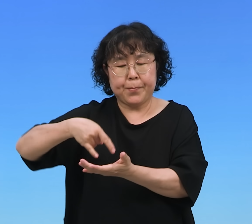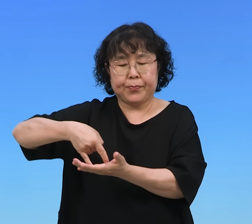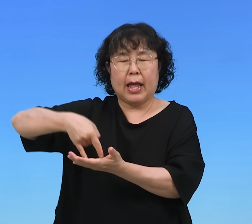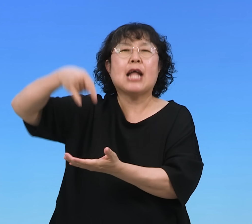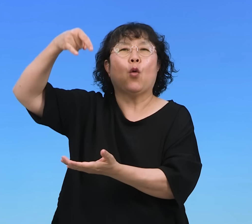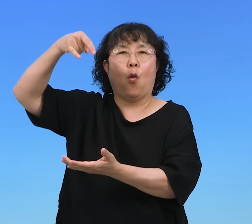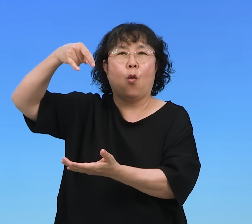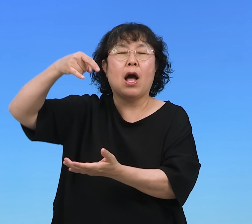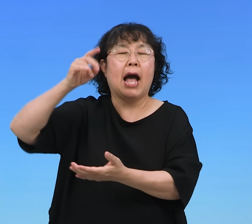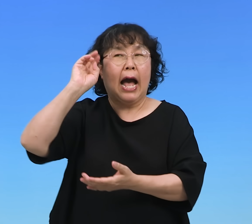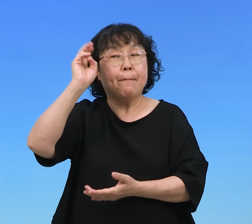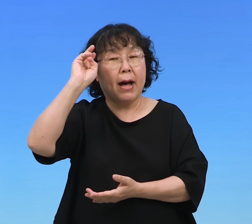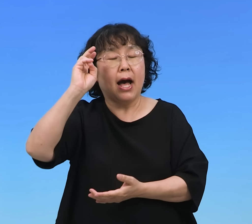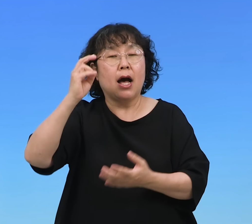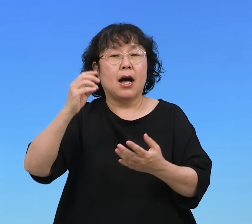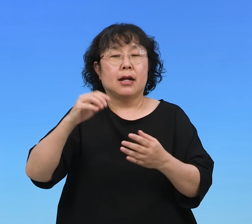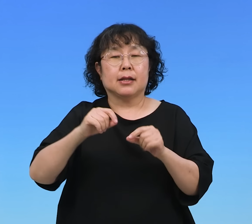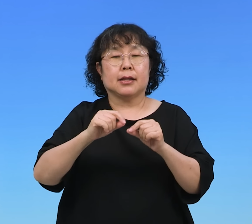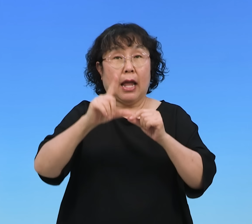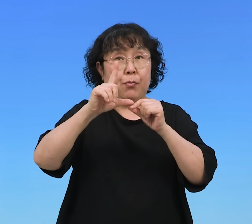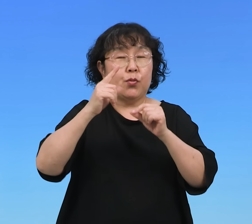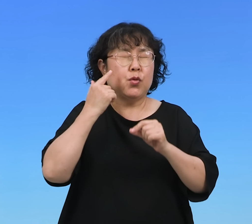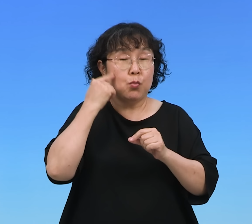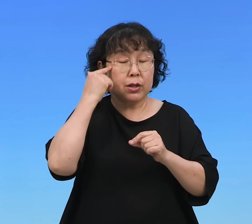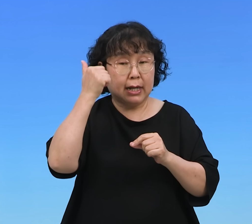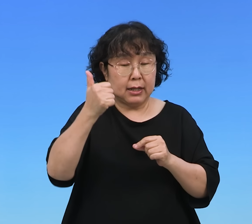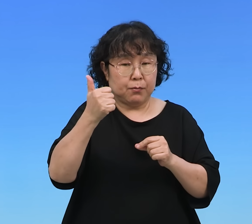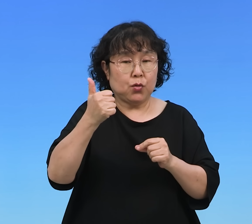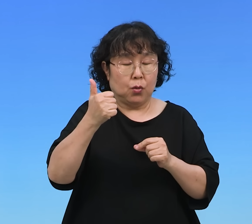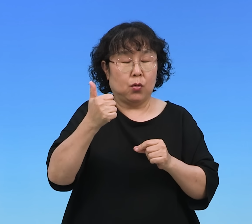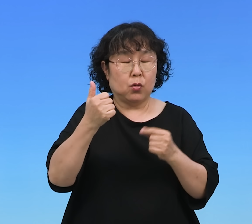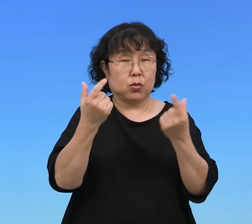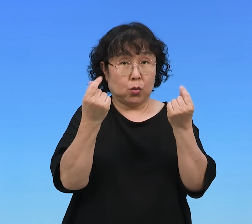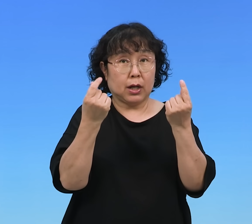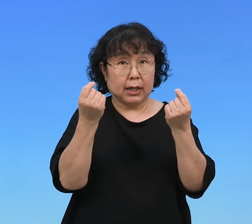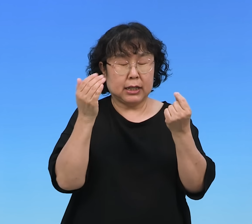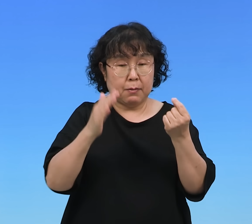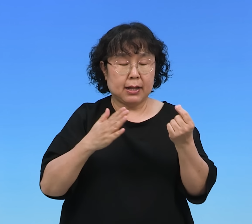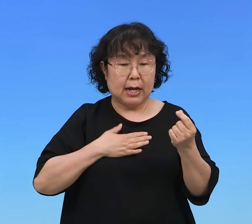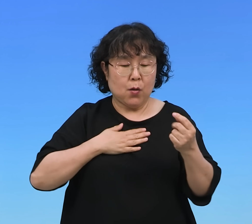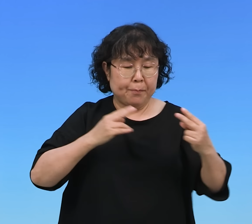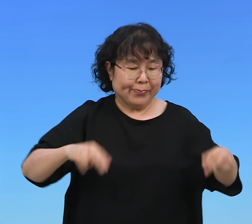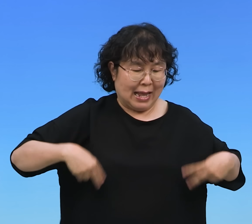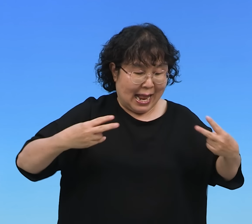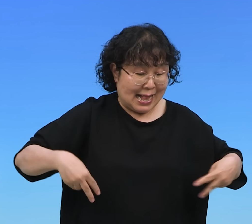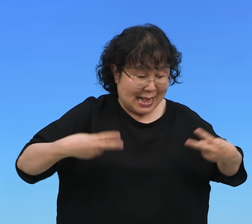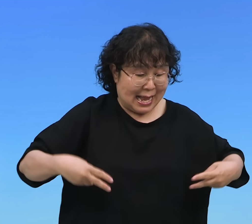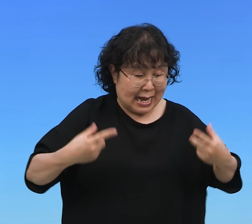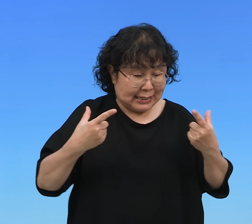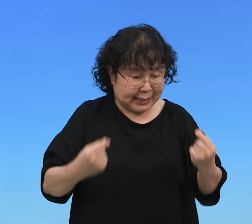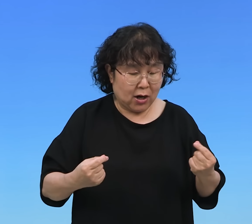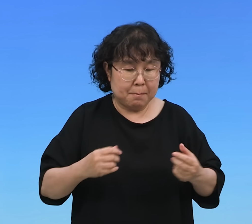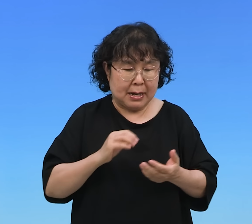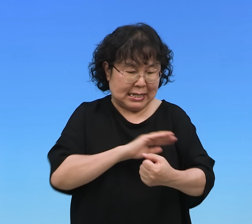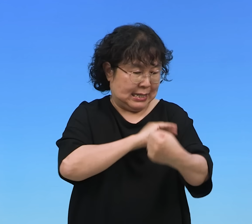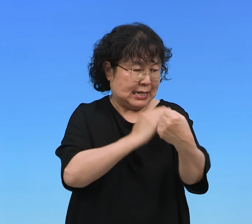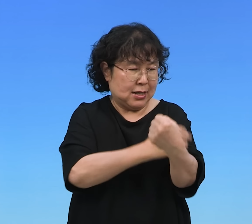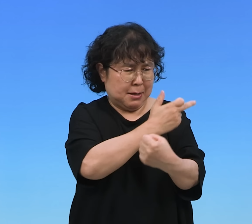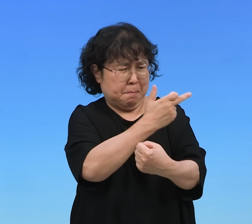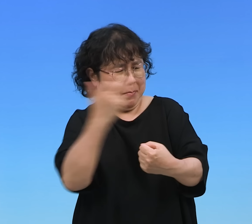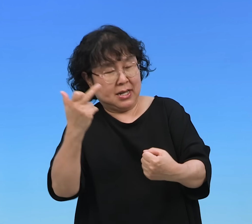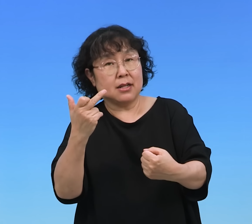모든 목사님들이 다 그러시겠지만 저도 엘리야처럼 막 능력을 가진 불을 토하는 그런 종이 되고